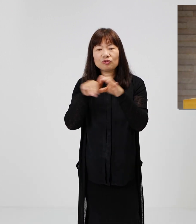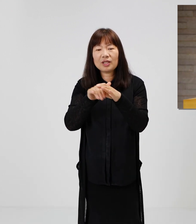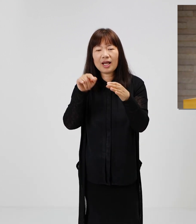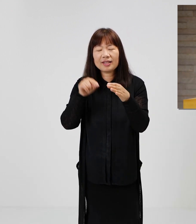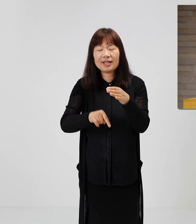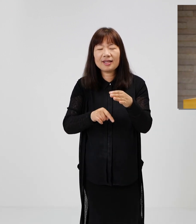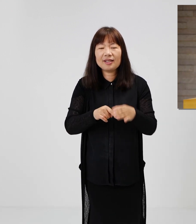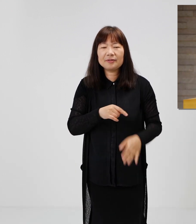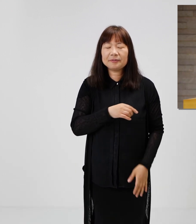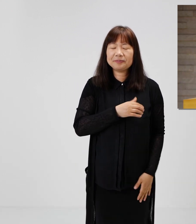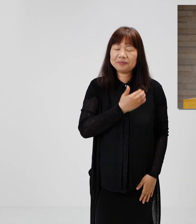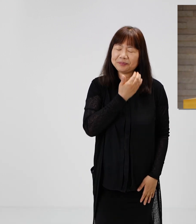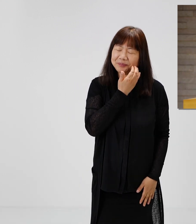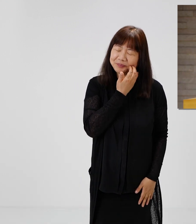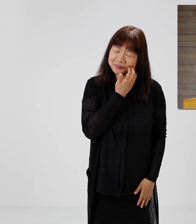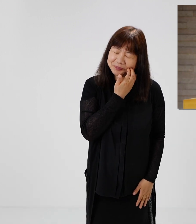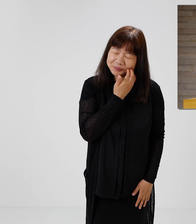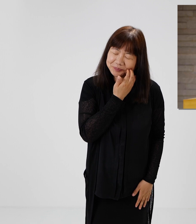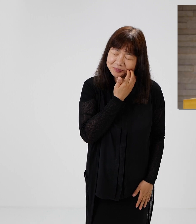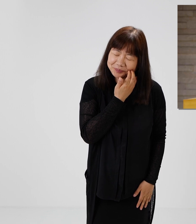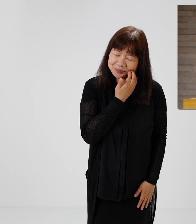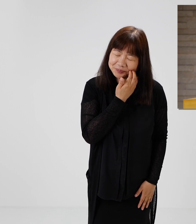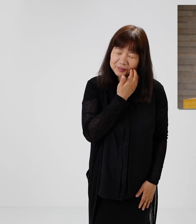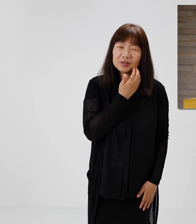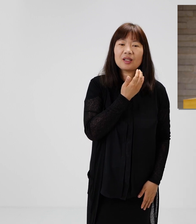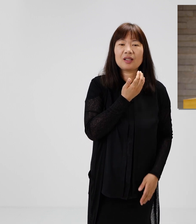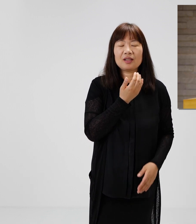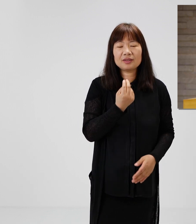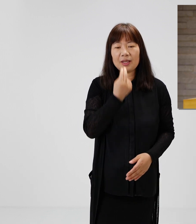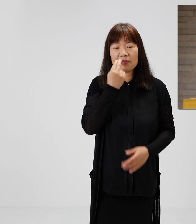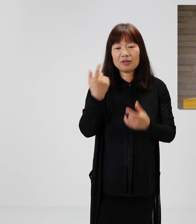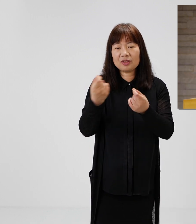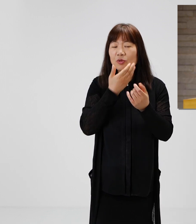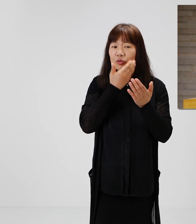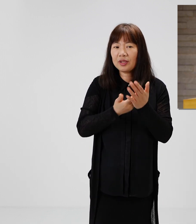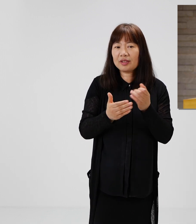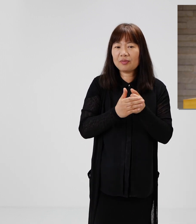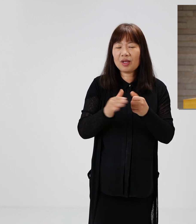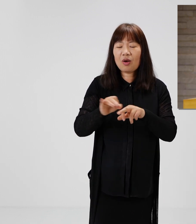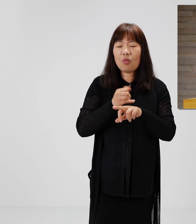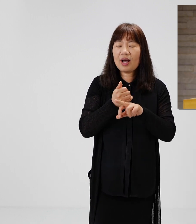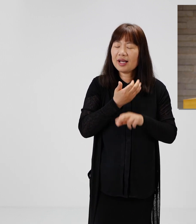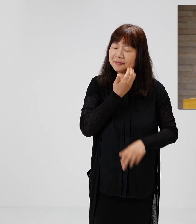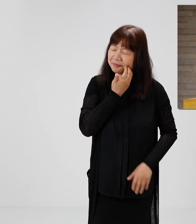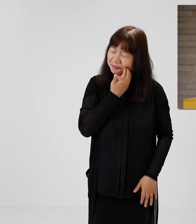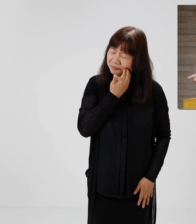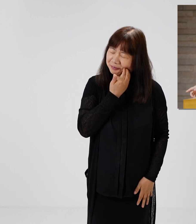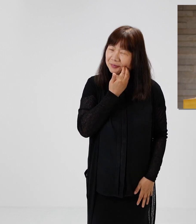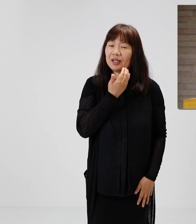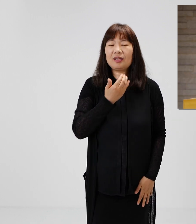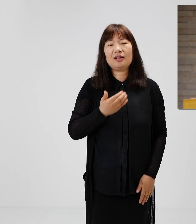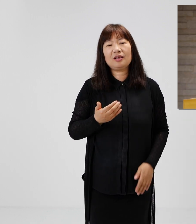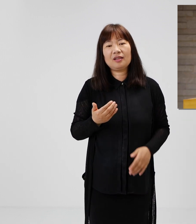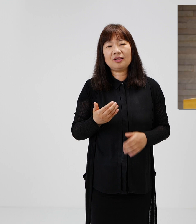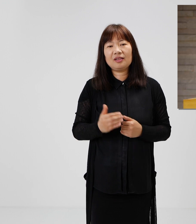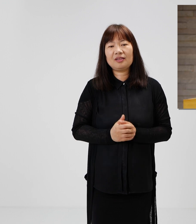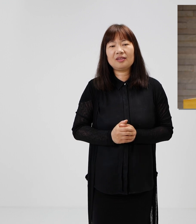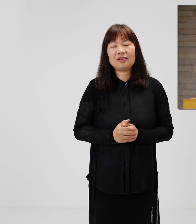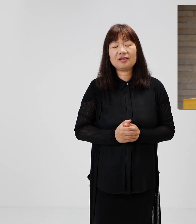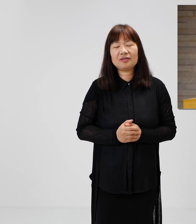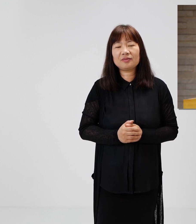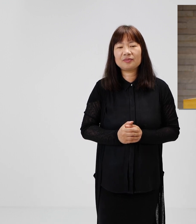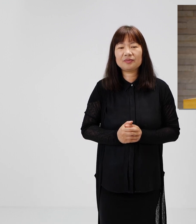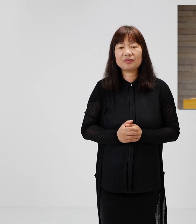염치와 수치의 문화가 얼마나 중요해요. 목숨만큼 중요하잖아요. 그러면 왕이 창피하지 않습니까? 주변 국가들에게 그